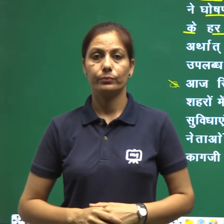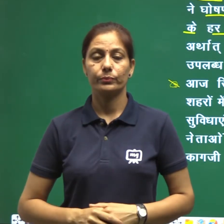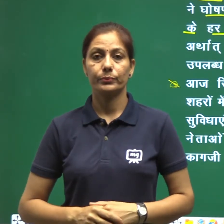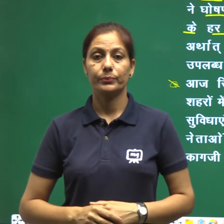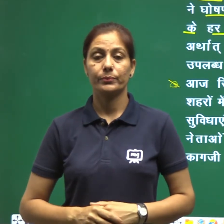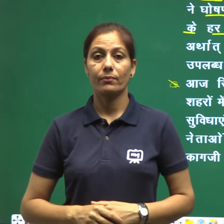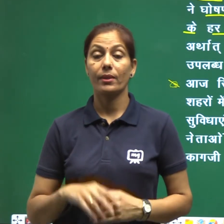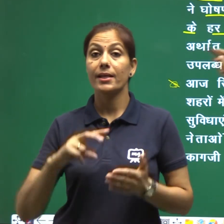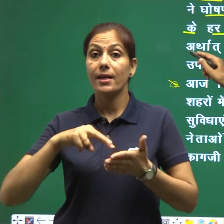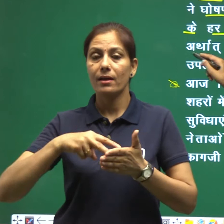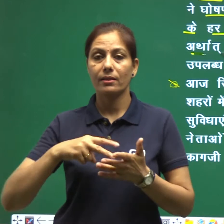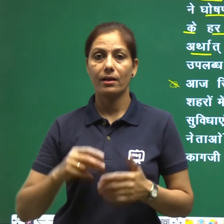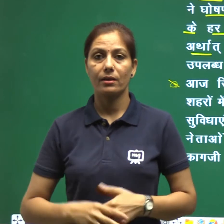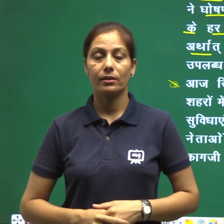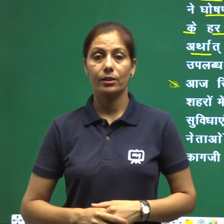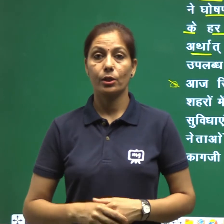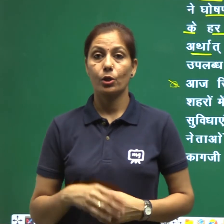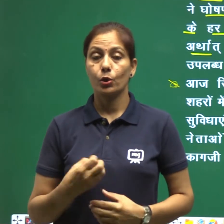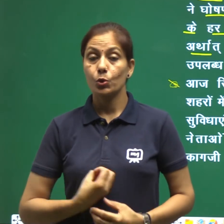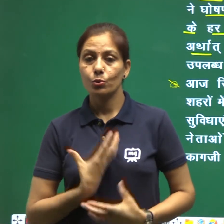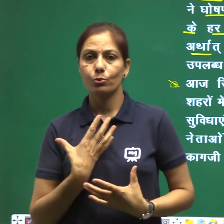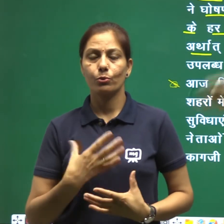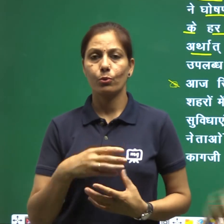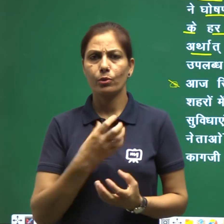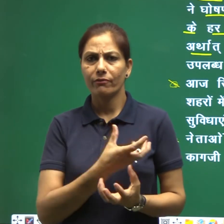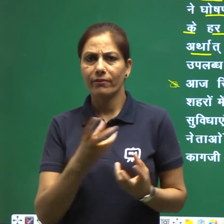चिराग अर्थात सुख सुविधाएं